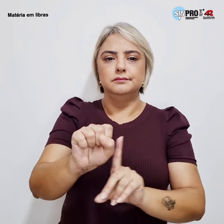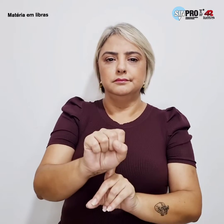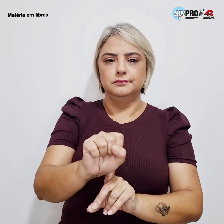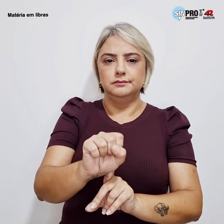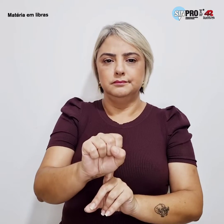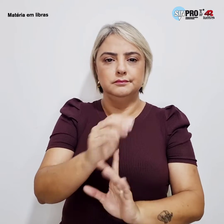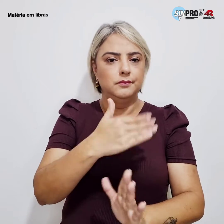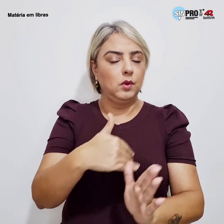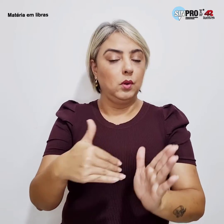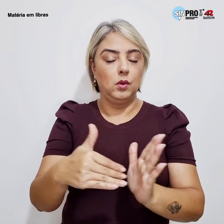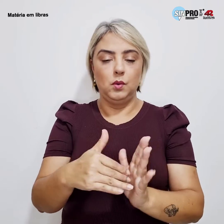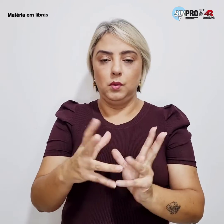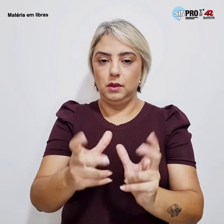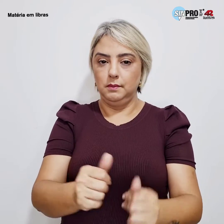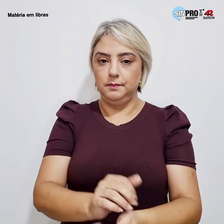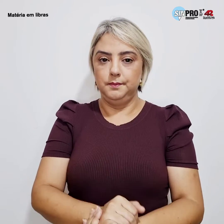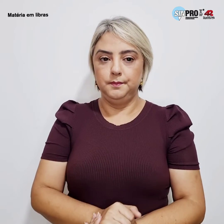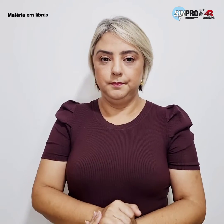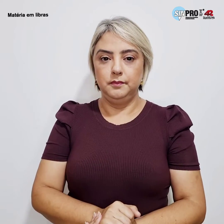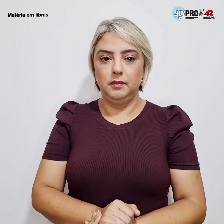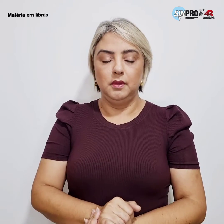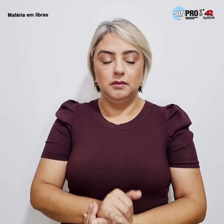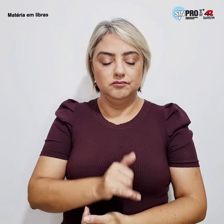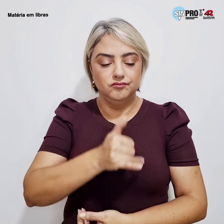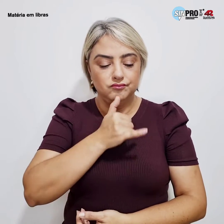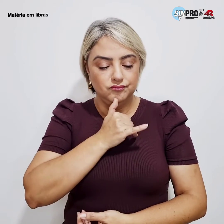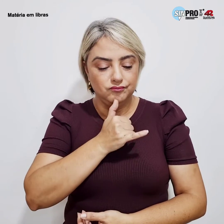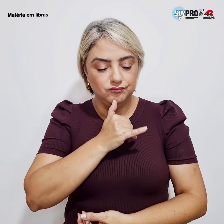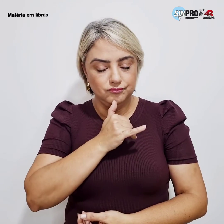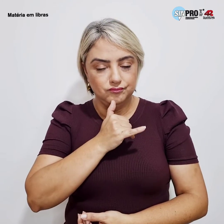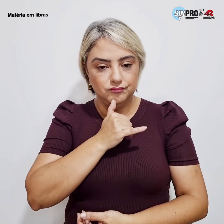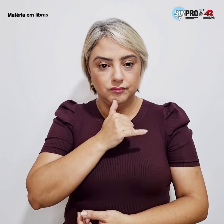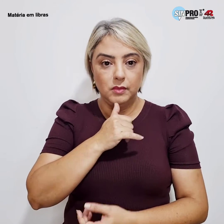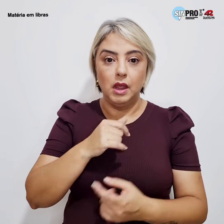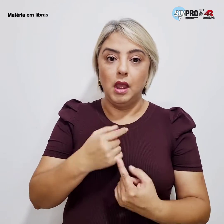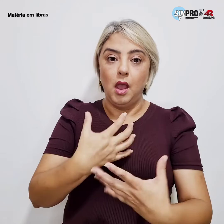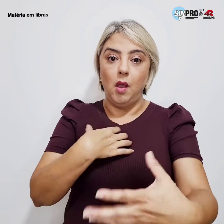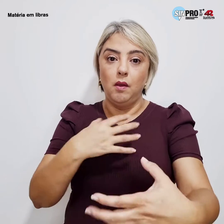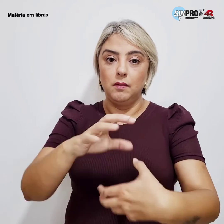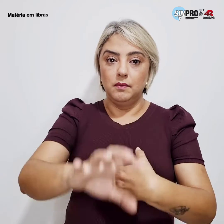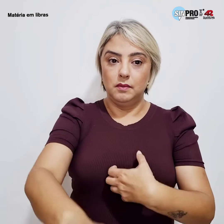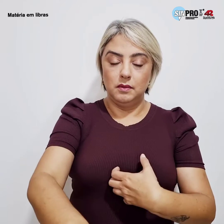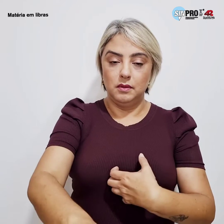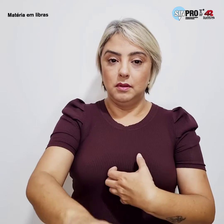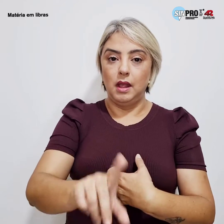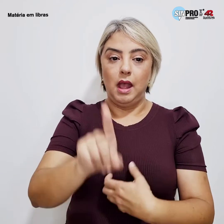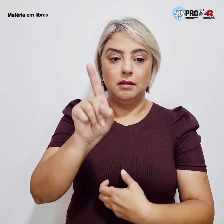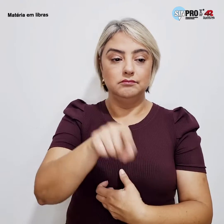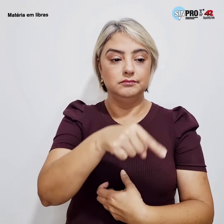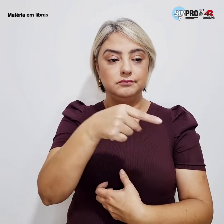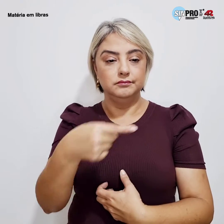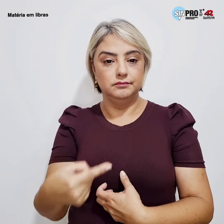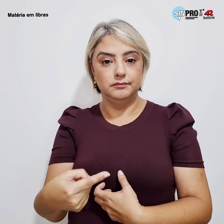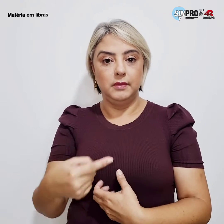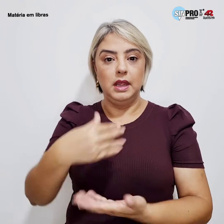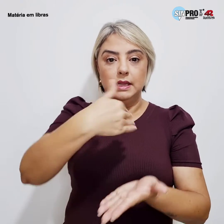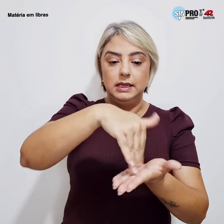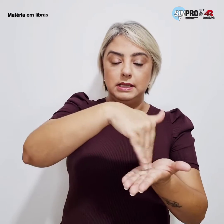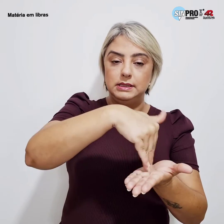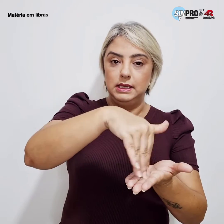todo. Desânimo versus resiliência. A extinção da SECAD,